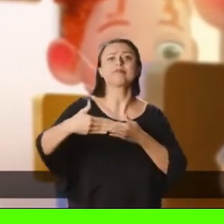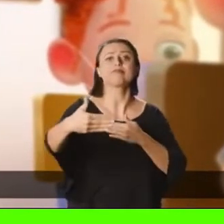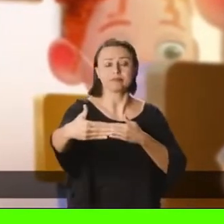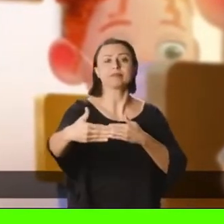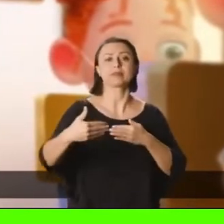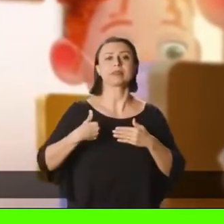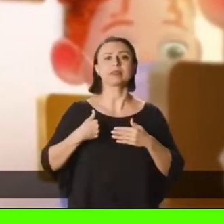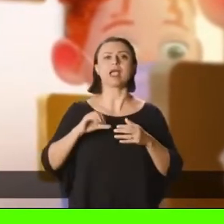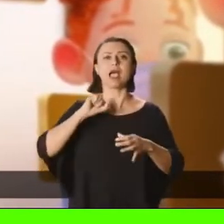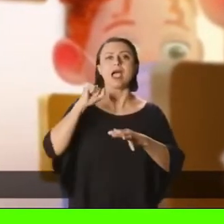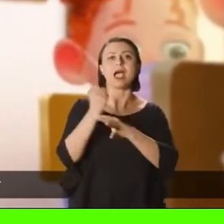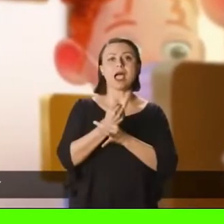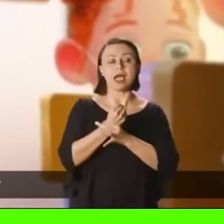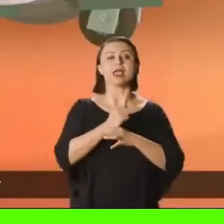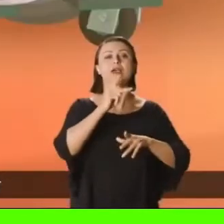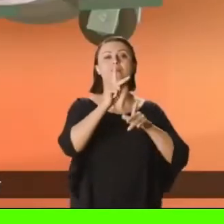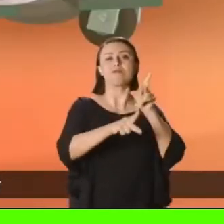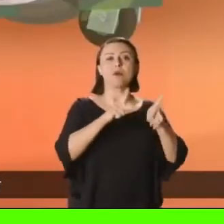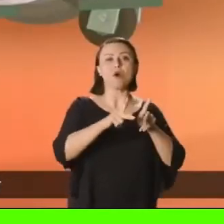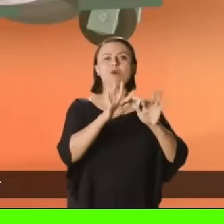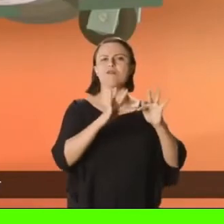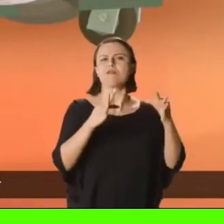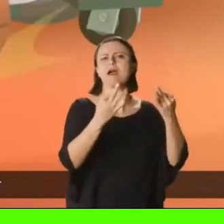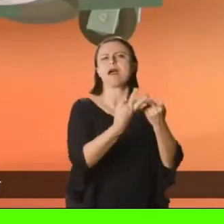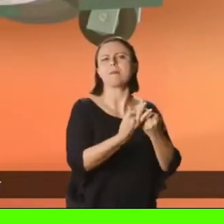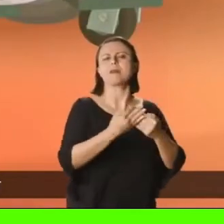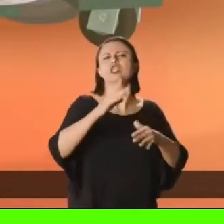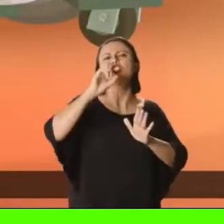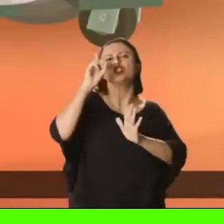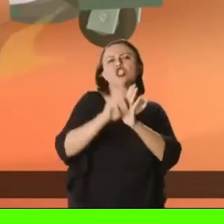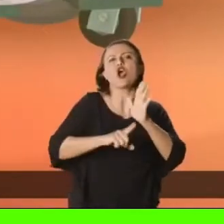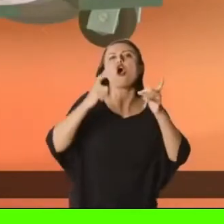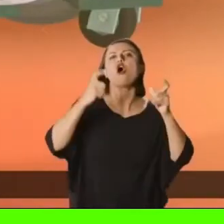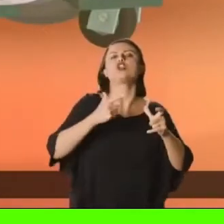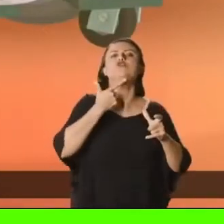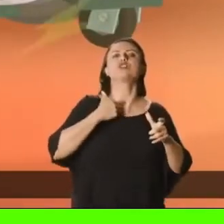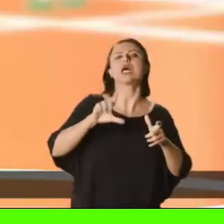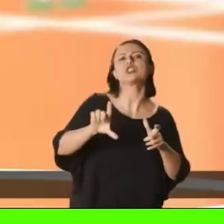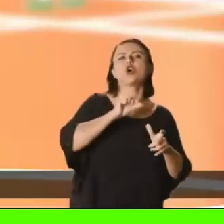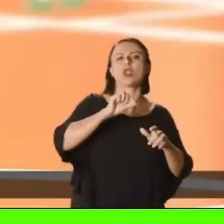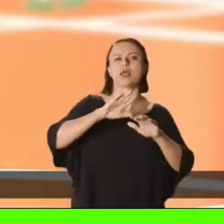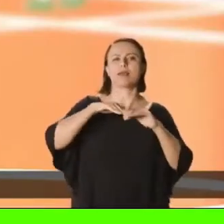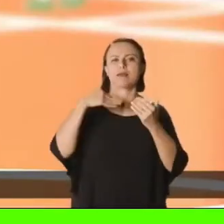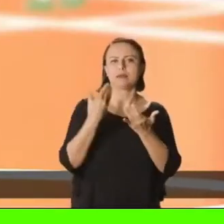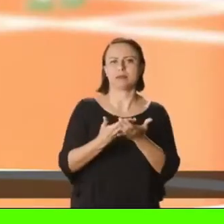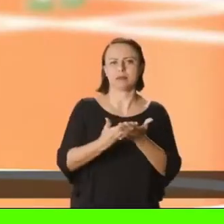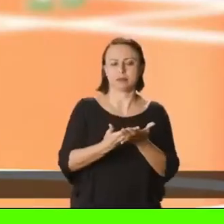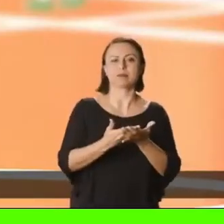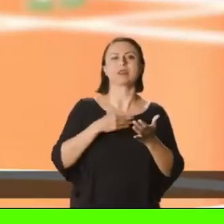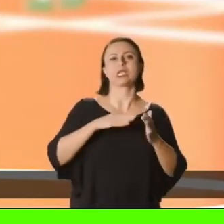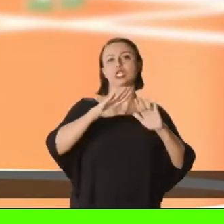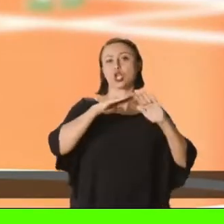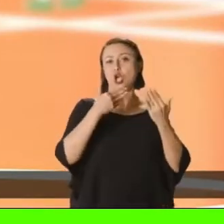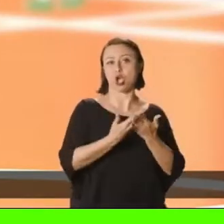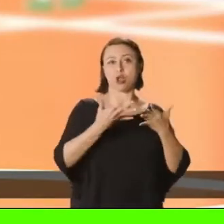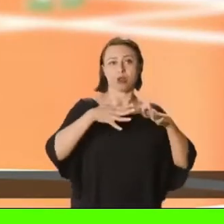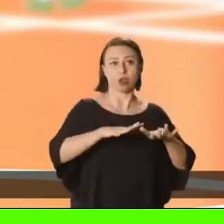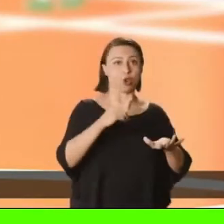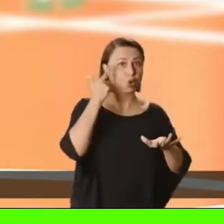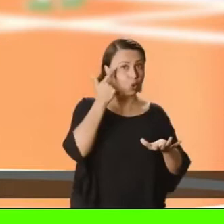garante às famílias e ao público da educação especial o direito de escolher onde querem matricular. Em escolas comuns inclusivas,